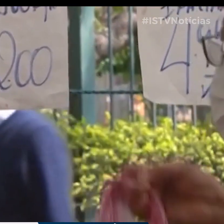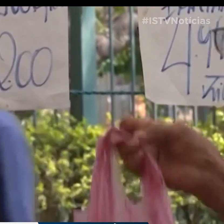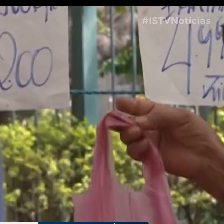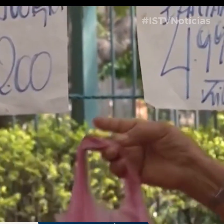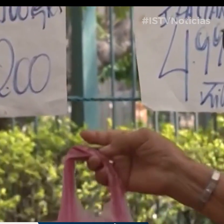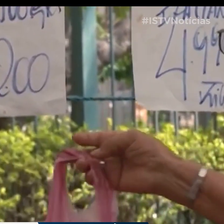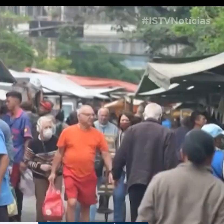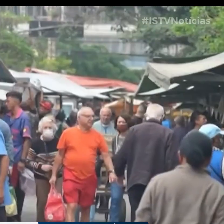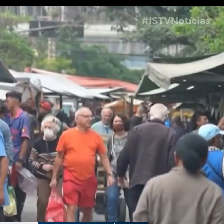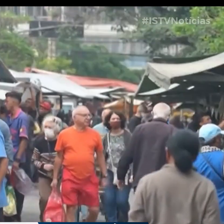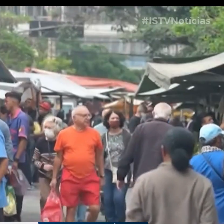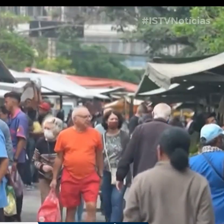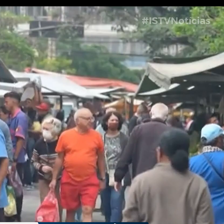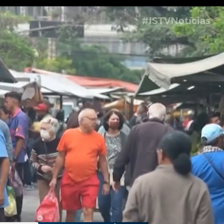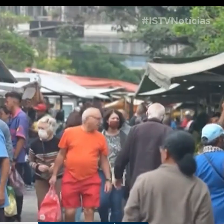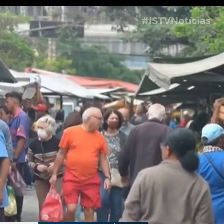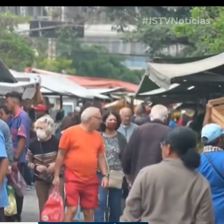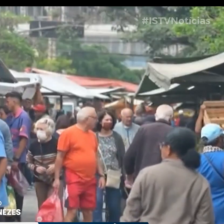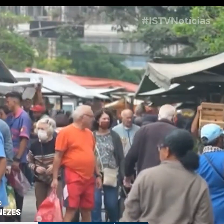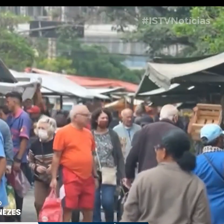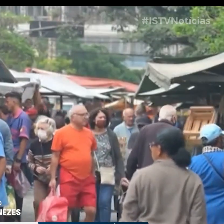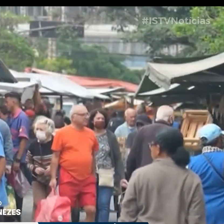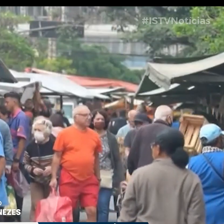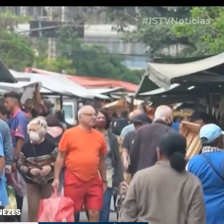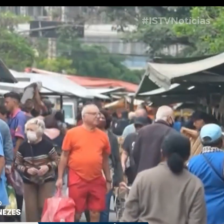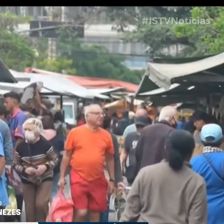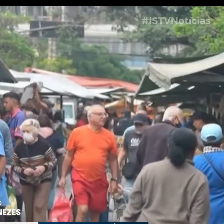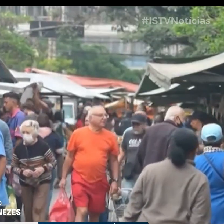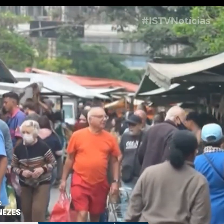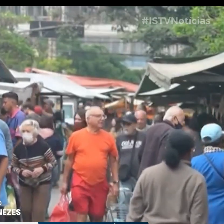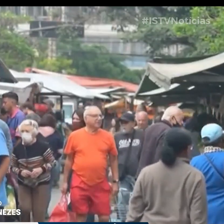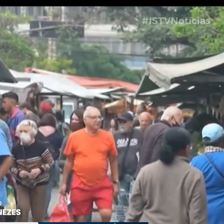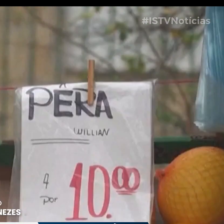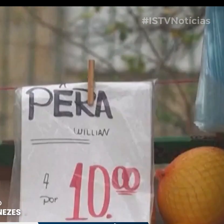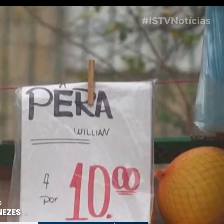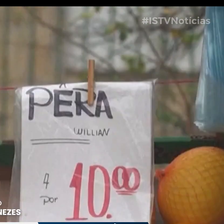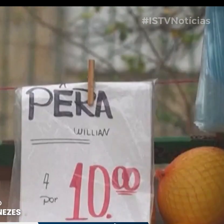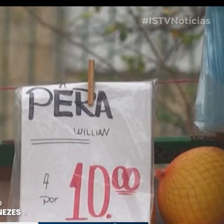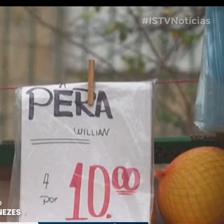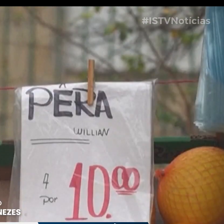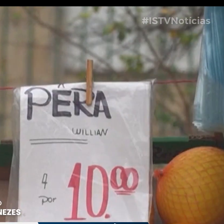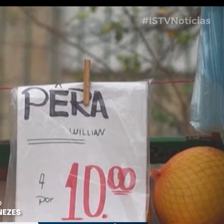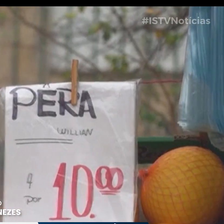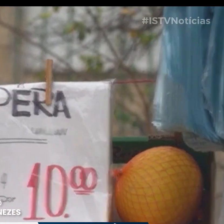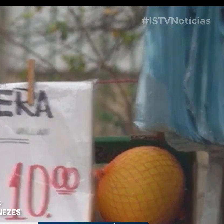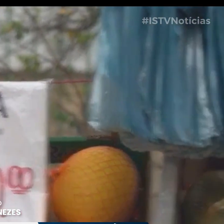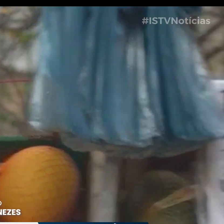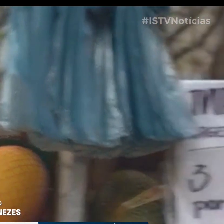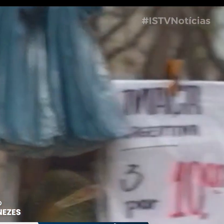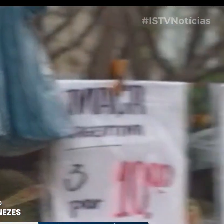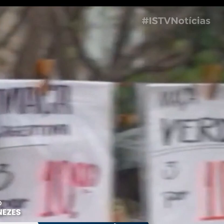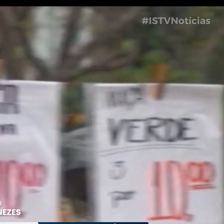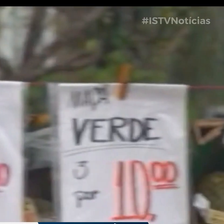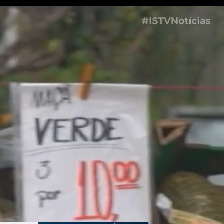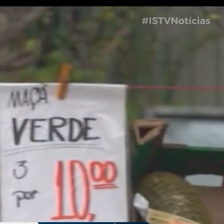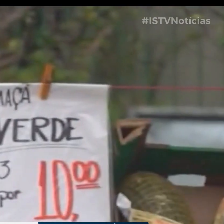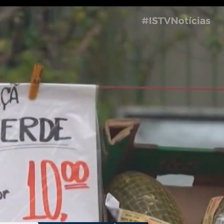caiu de 0,71% em abril para 0,16% em maio o próximo resultado do